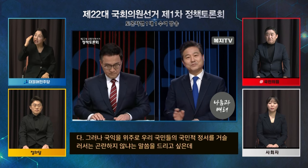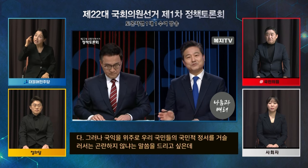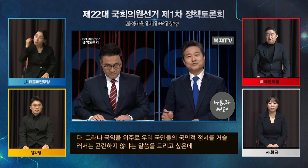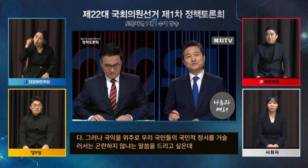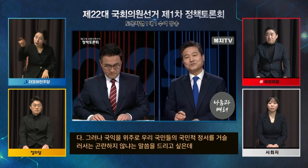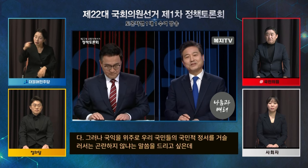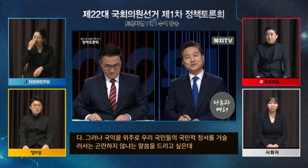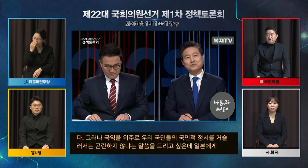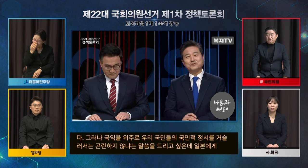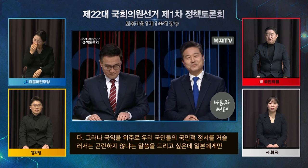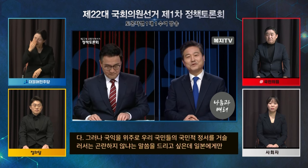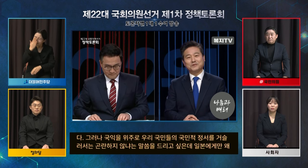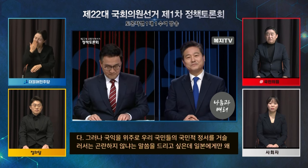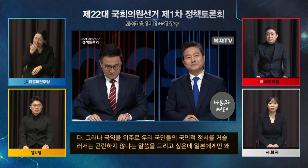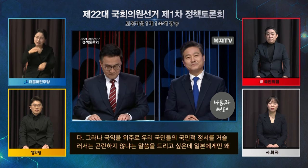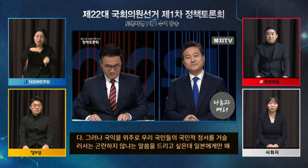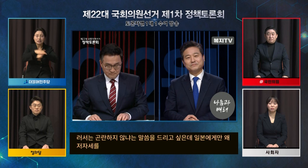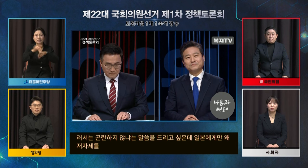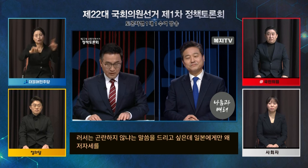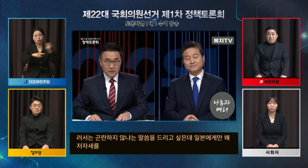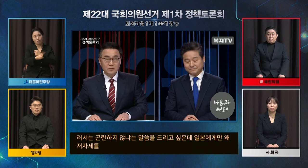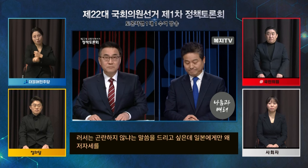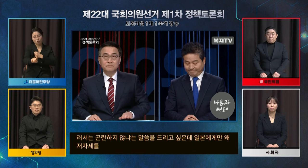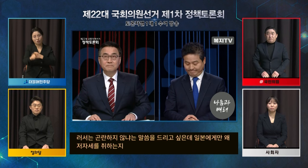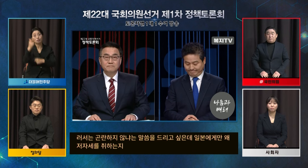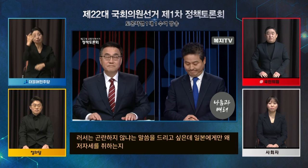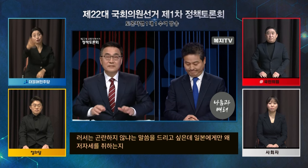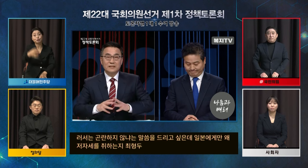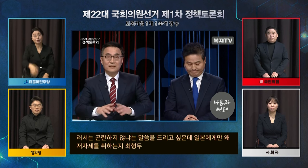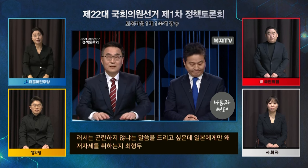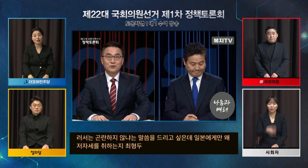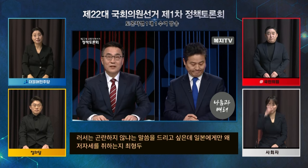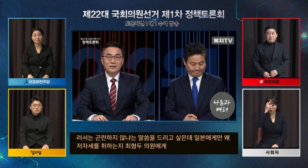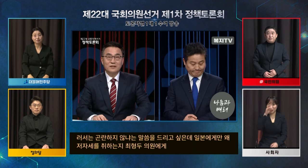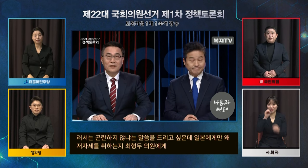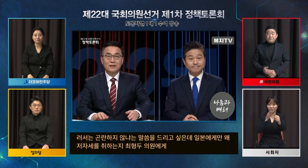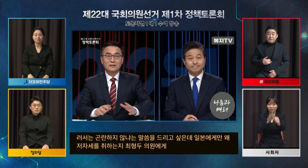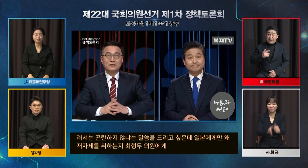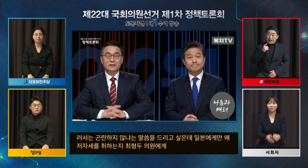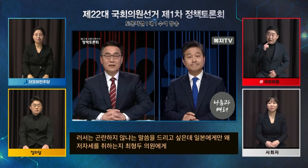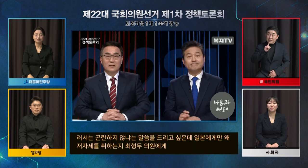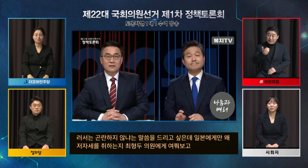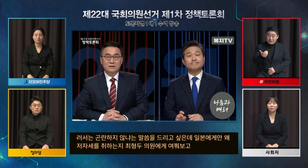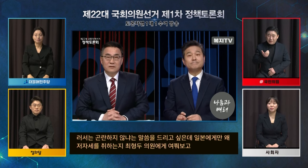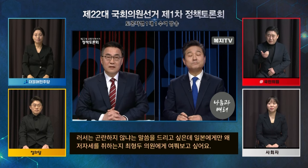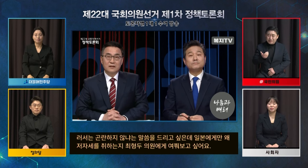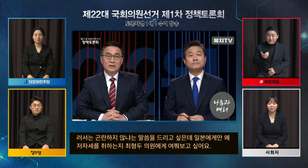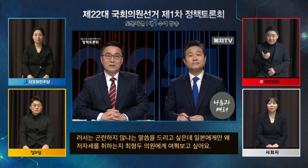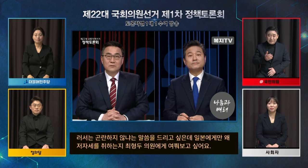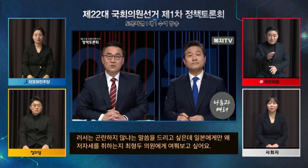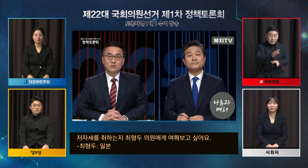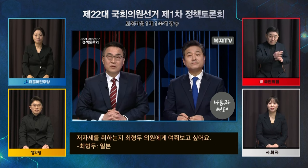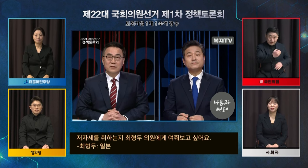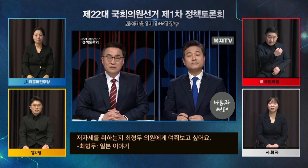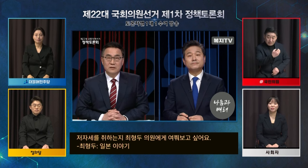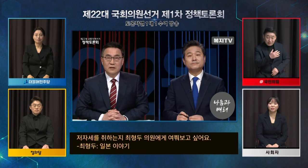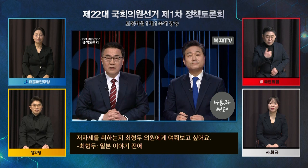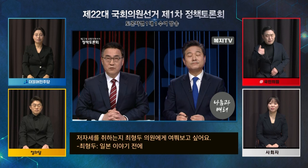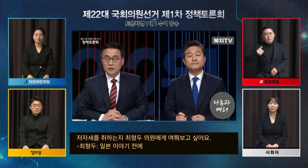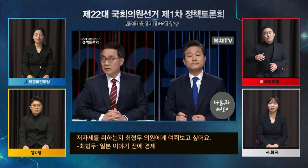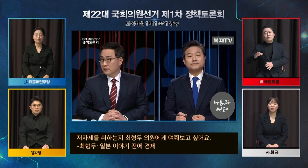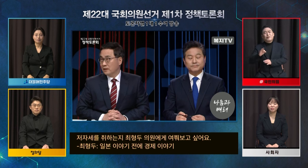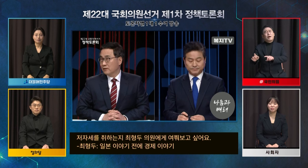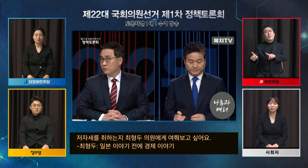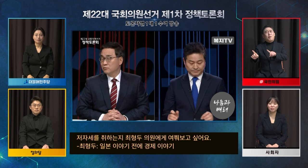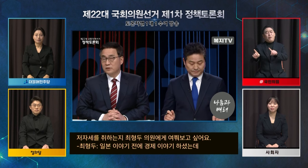취하는지 한번 최영도 의원님께 여쭤보고 싶어요. 네. 최영도 의원님. 일본 이야기 전에 경제 이야기 하셨는데 지금 중국의 경제